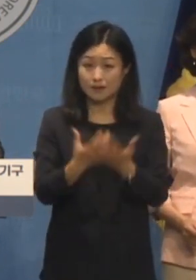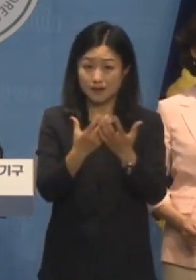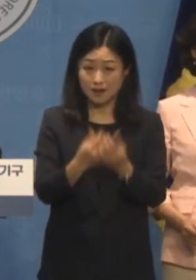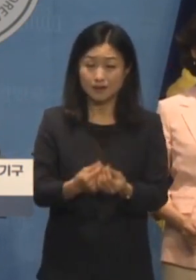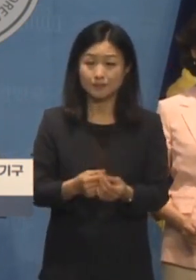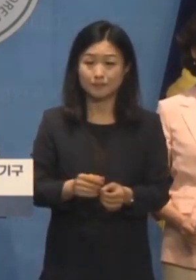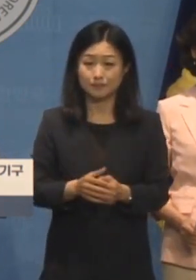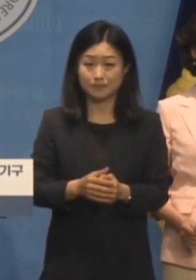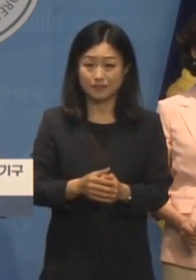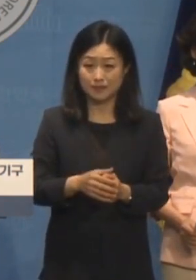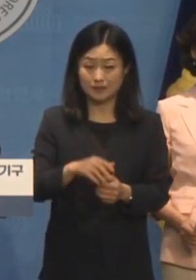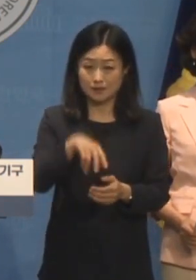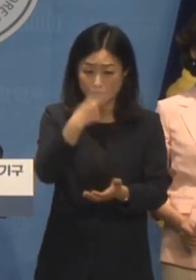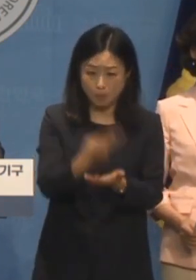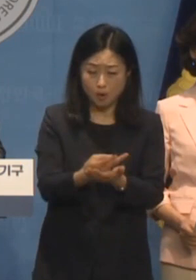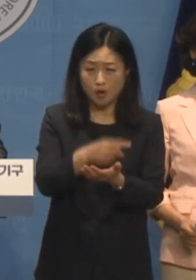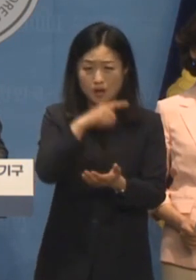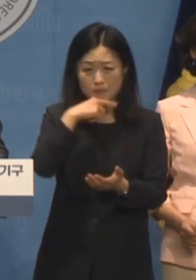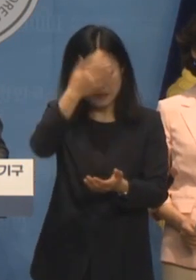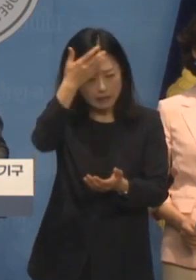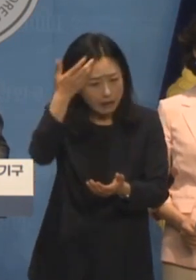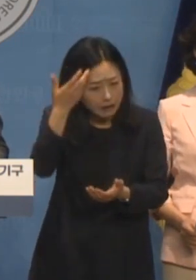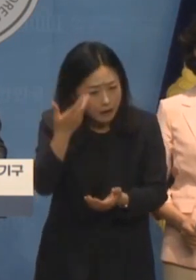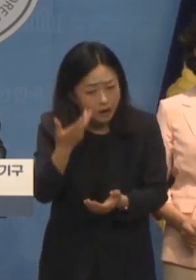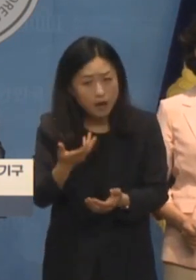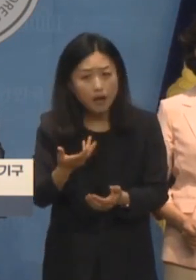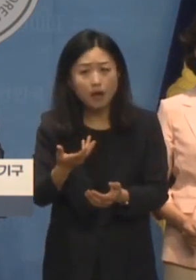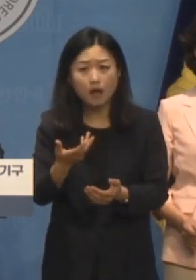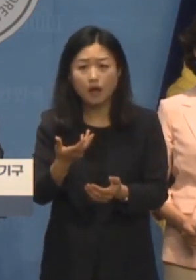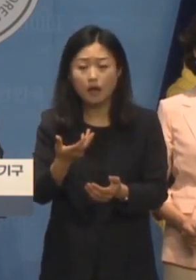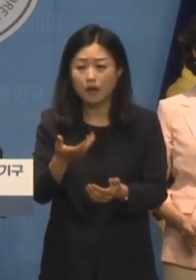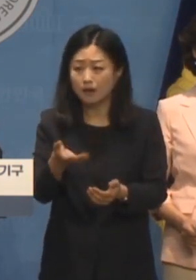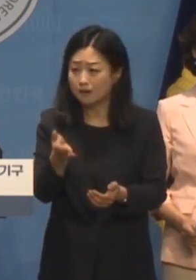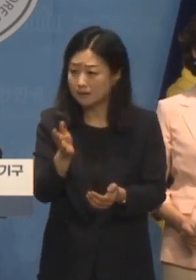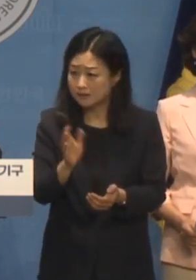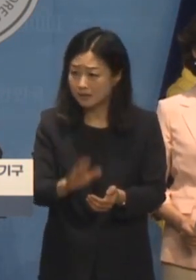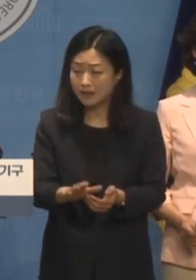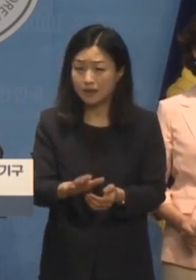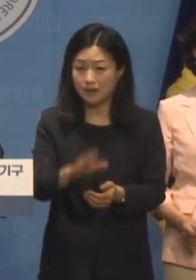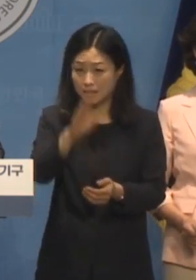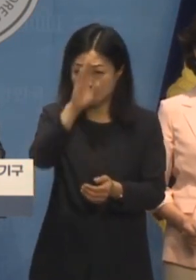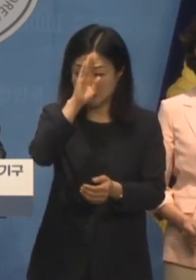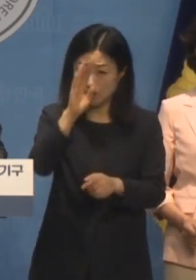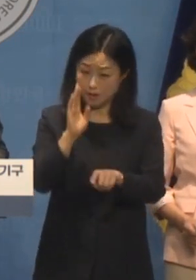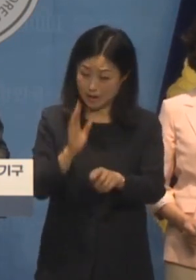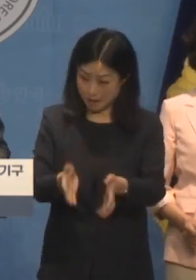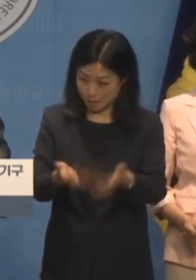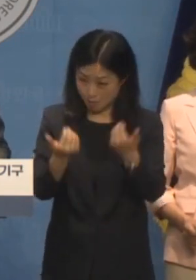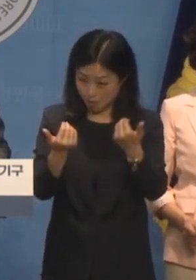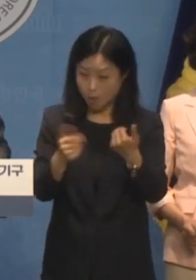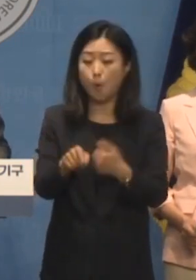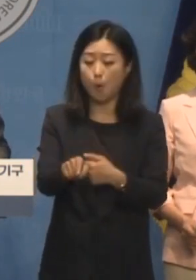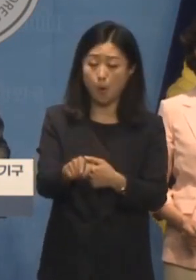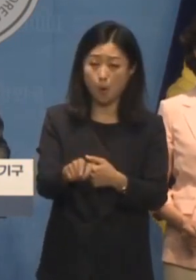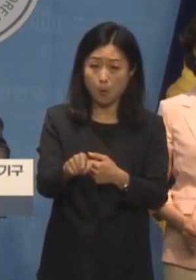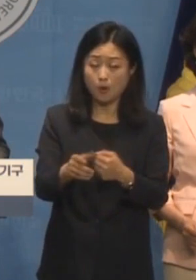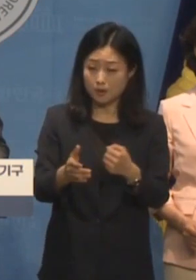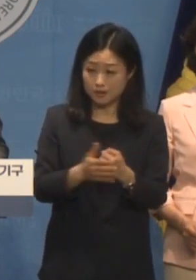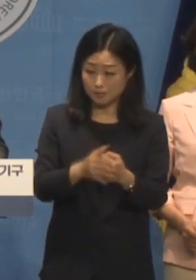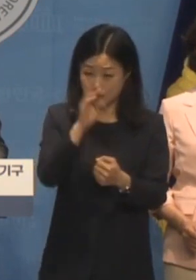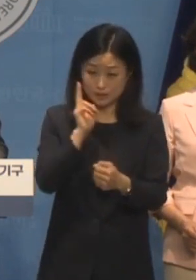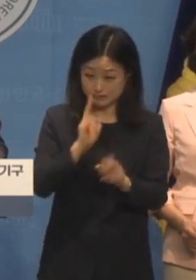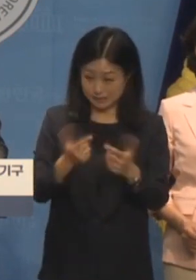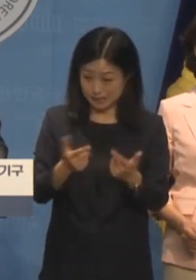철하는 환자도 누군가 책상머리에서 만든 중경 기준에 따라 중정에